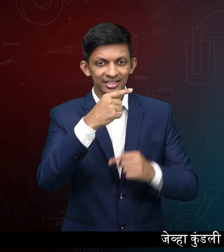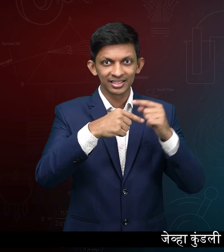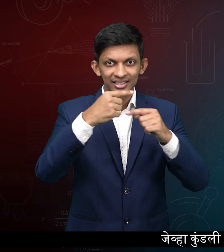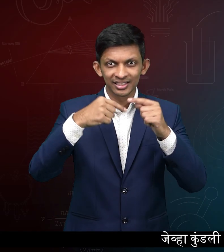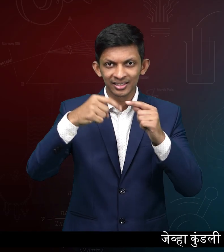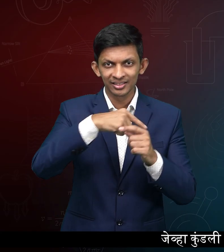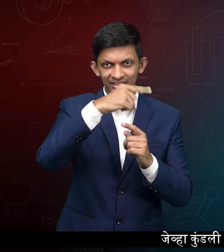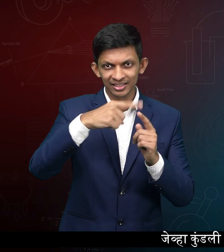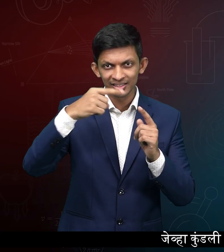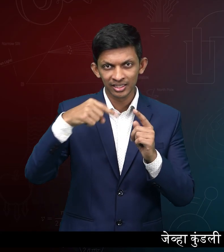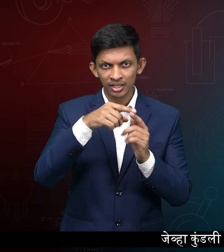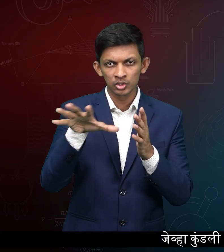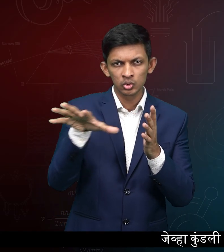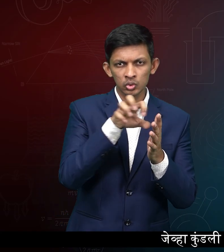जेव्हा कुंडली आणि चुंबक दोन्ही स्थिर असतात